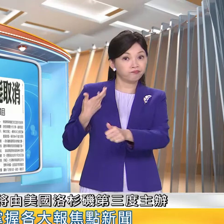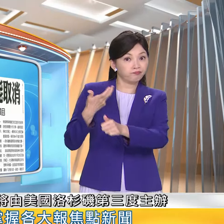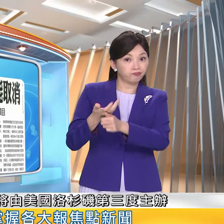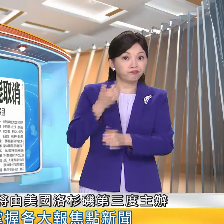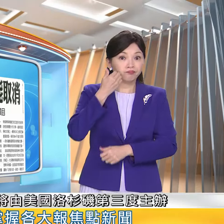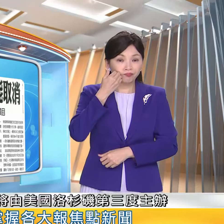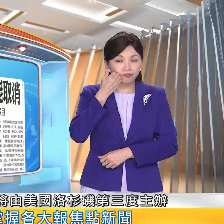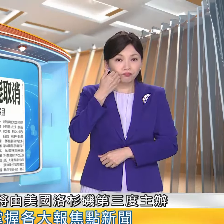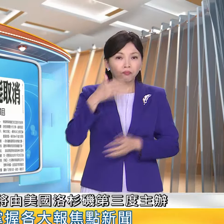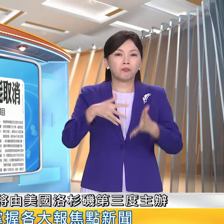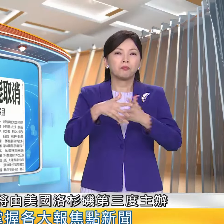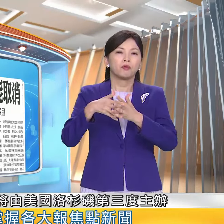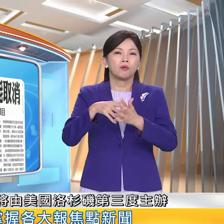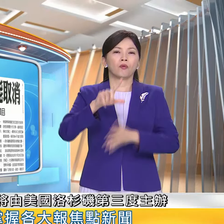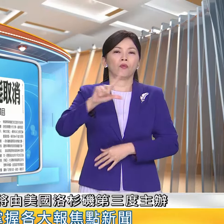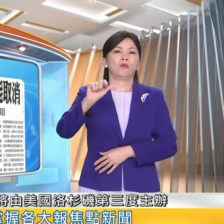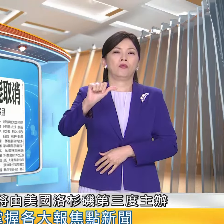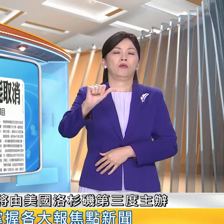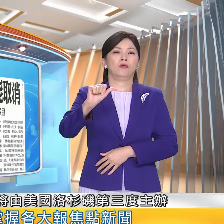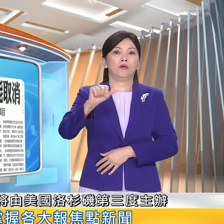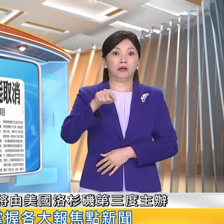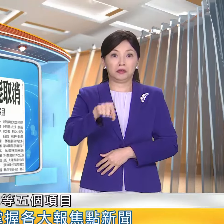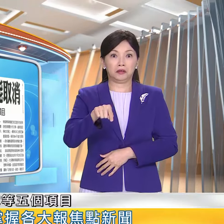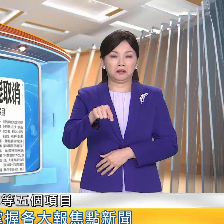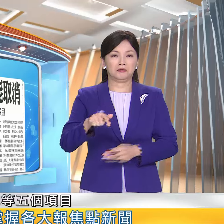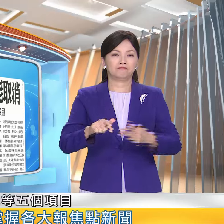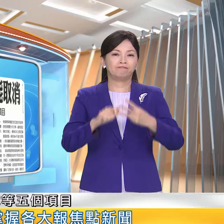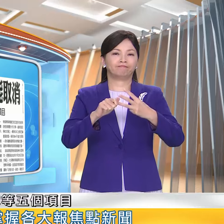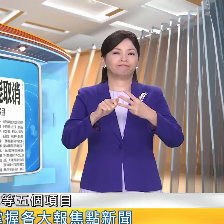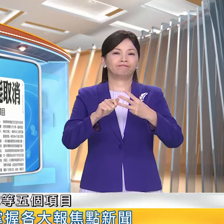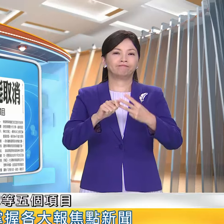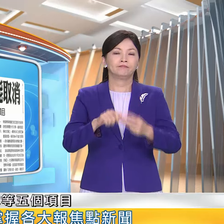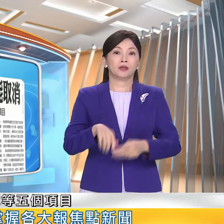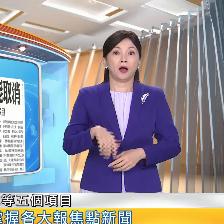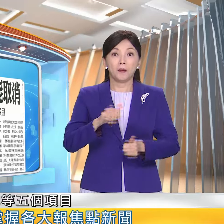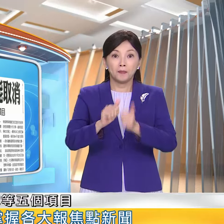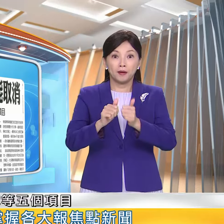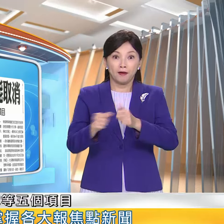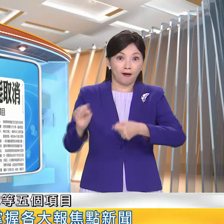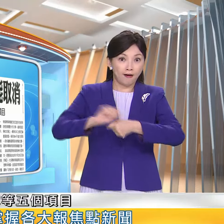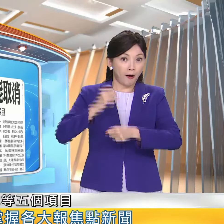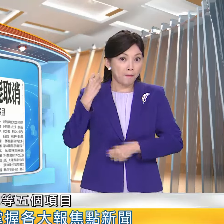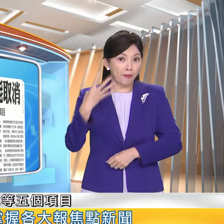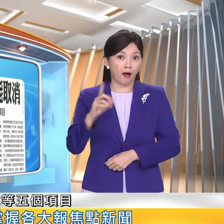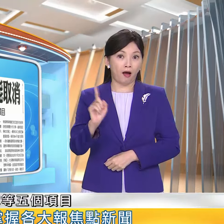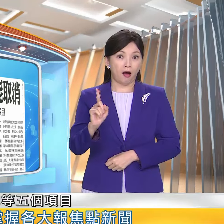矶第三度来举办，将会增加棒垒球等5个项目。